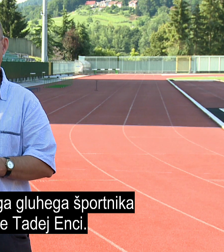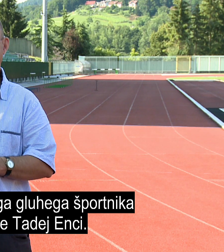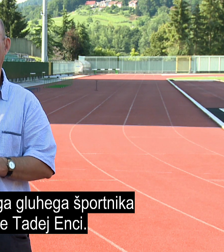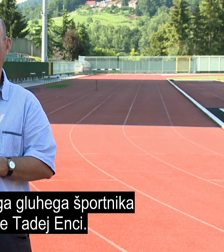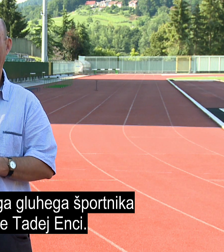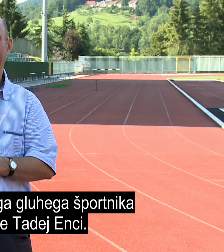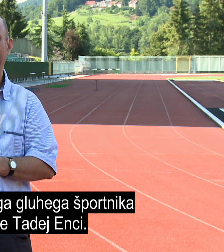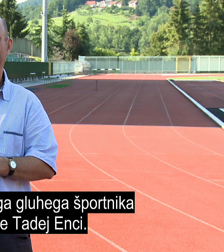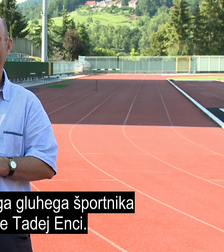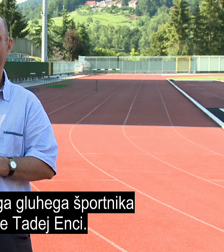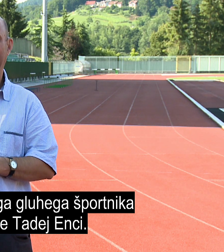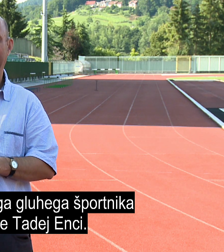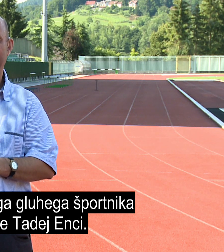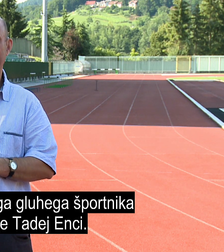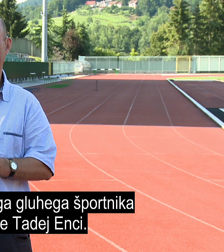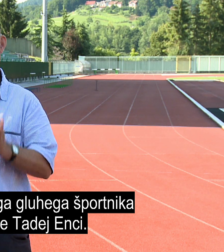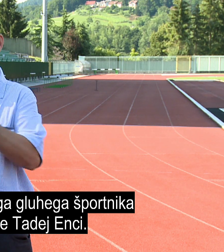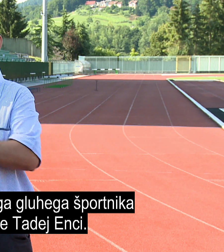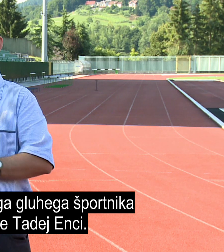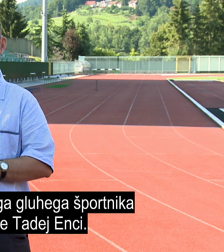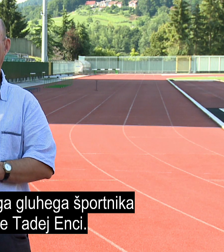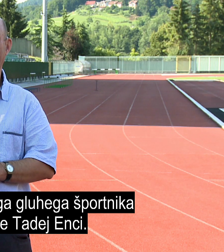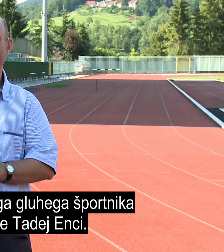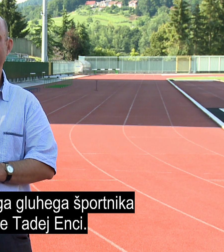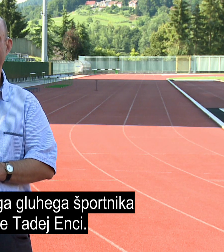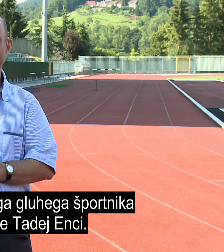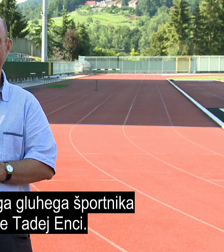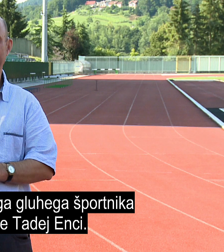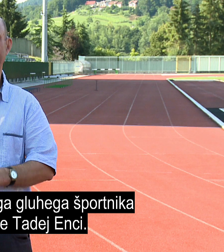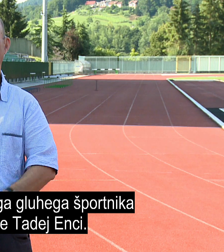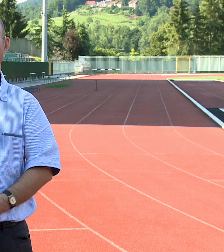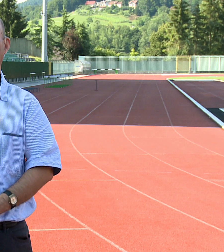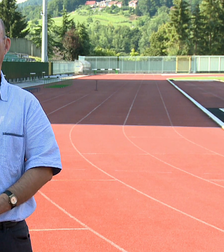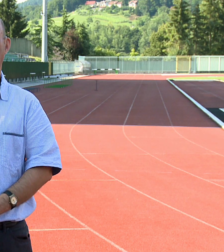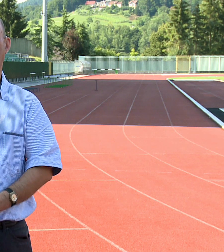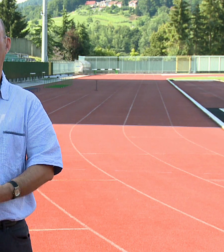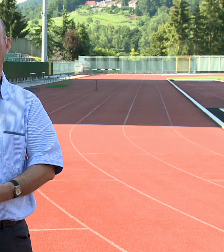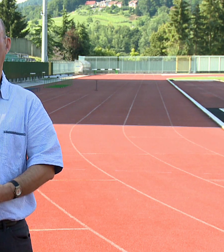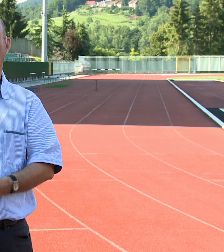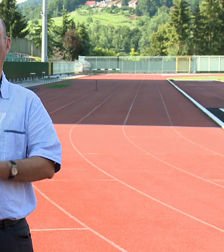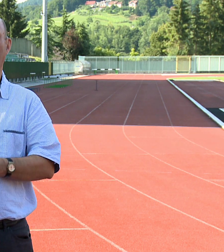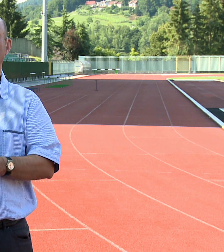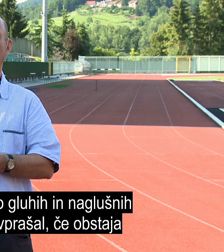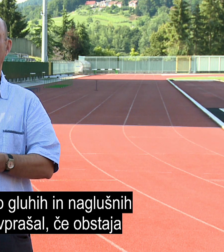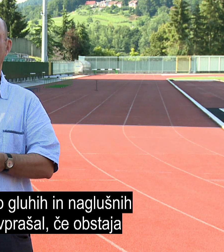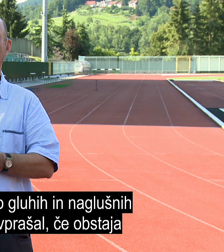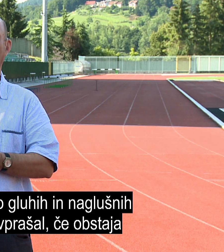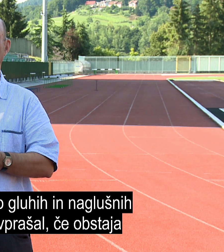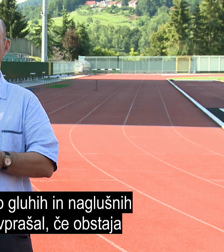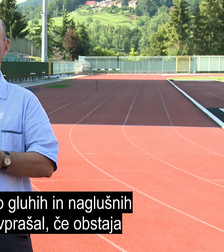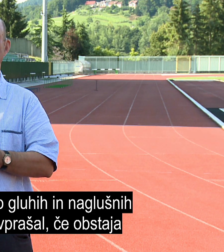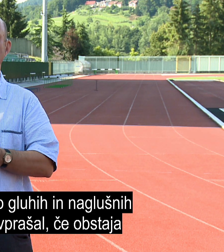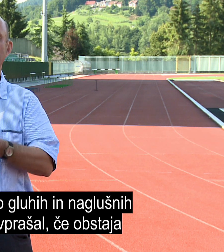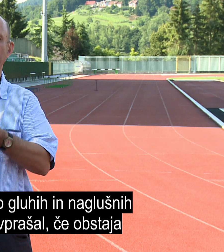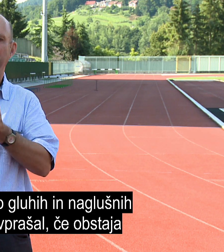Kaj bi imel aparate, recimo, pa se spodaj? Ja, tisti. Saj v bistvu, ne vem, kako lahko rekla, So